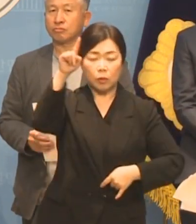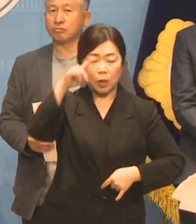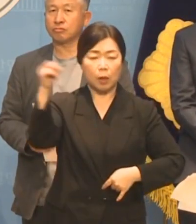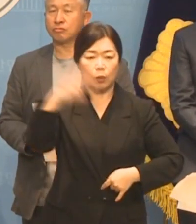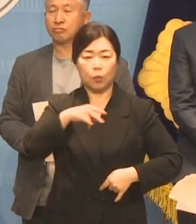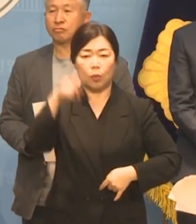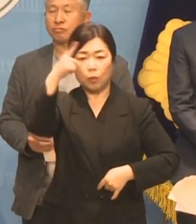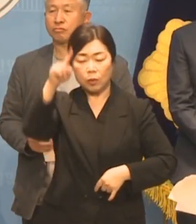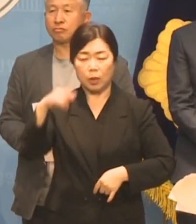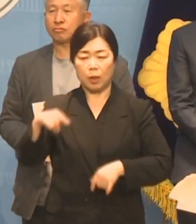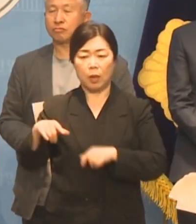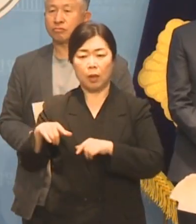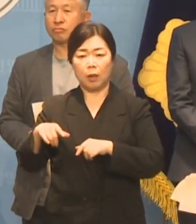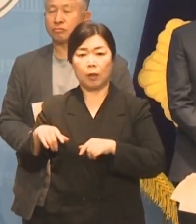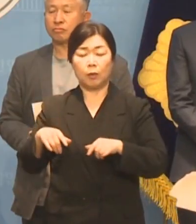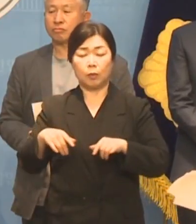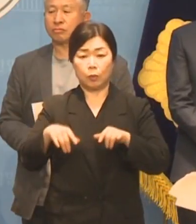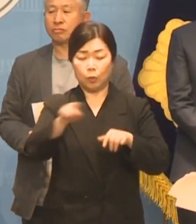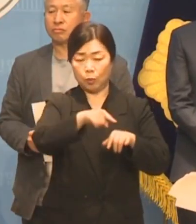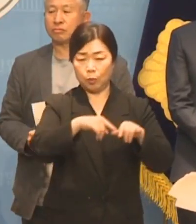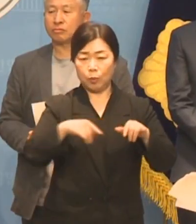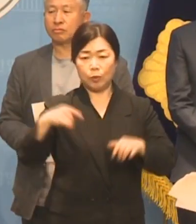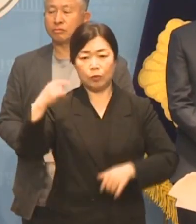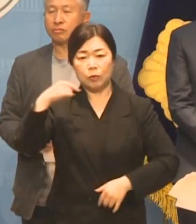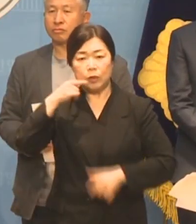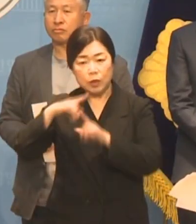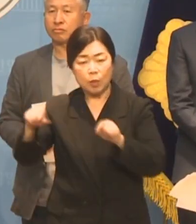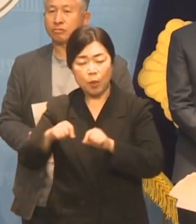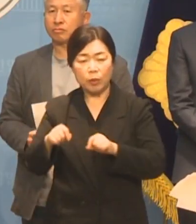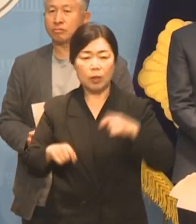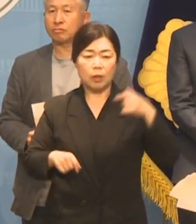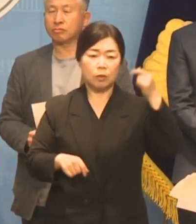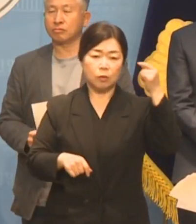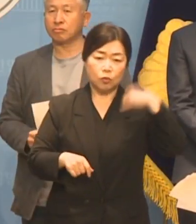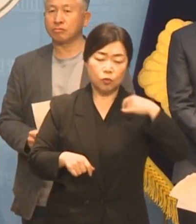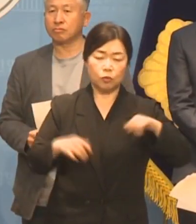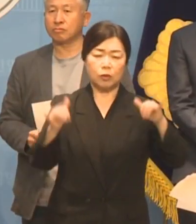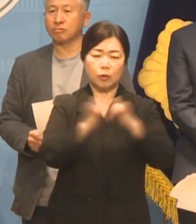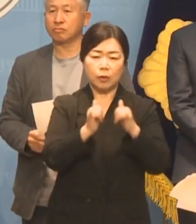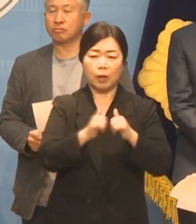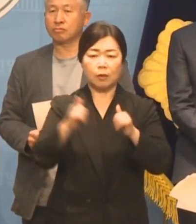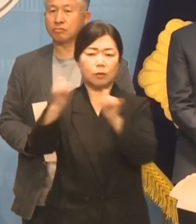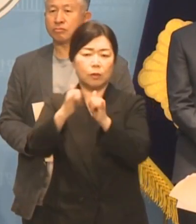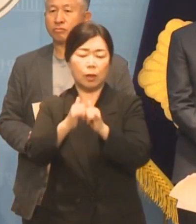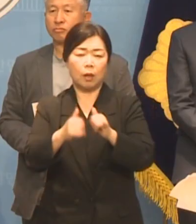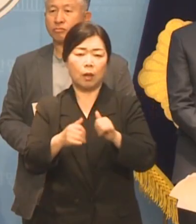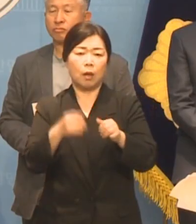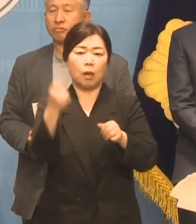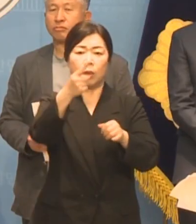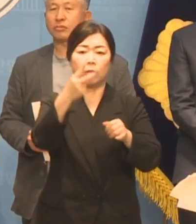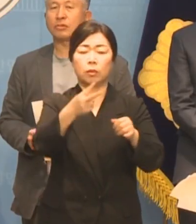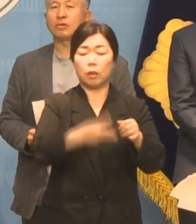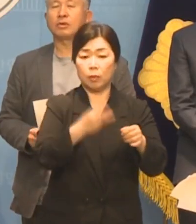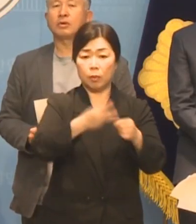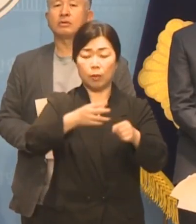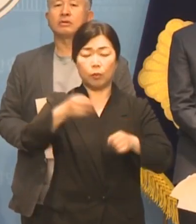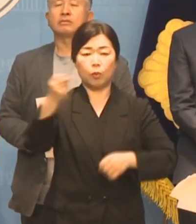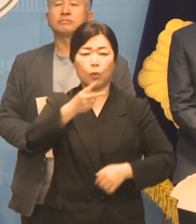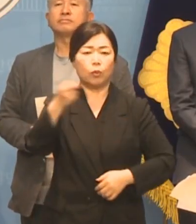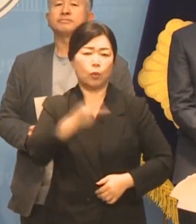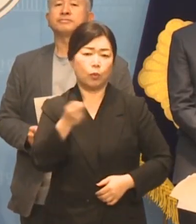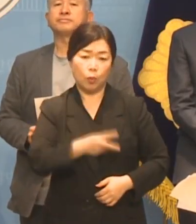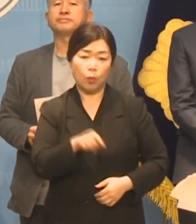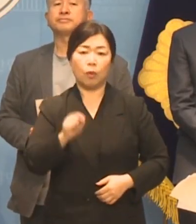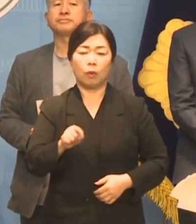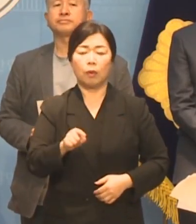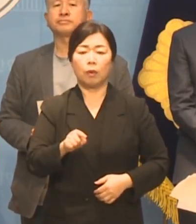물들게 놔두지 않겠습니다. 120년 전 그 참혹한 비극이 다시 우리 땅에서